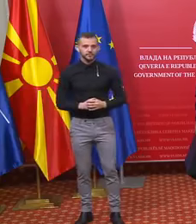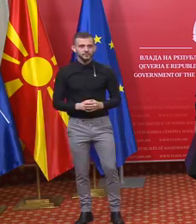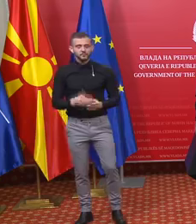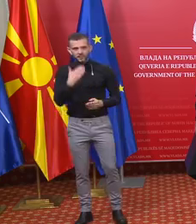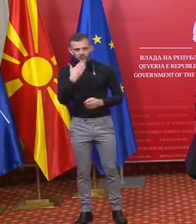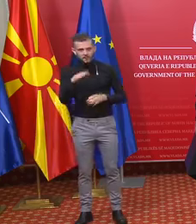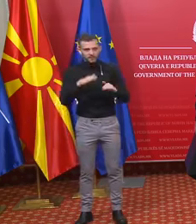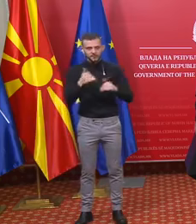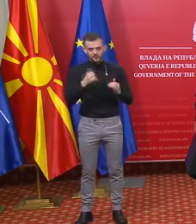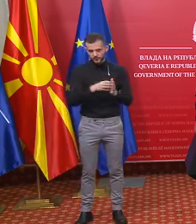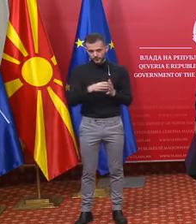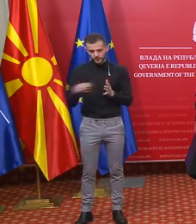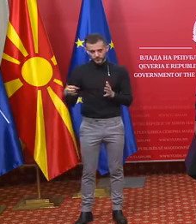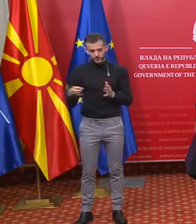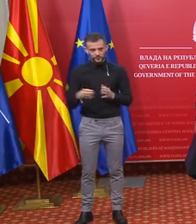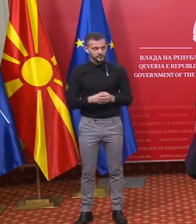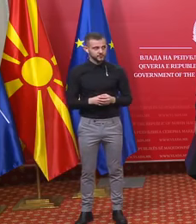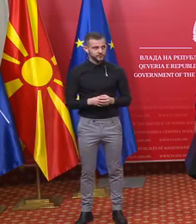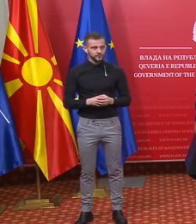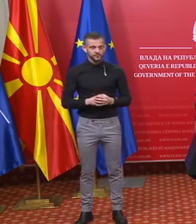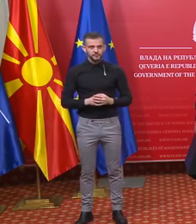Благодарам, министра, да продолжуваме со